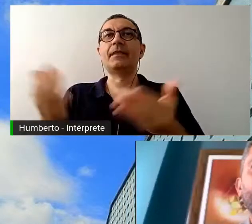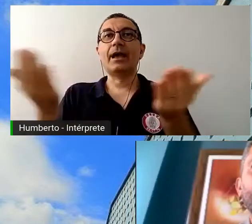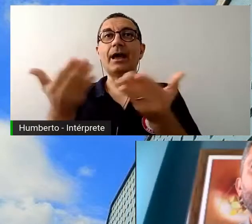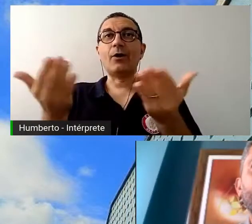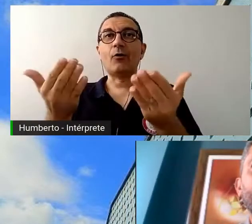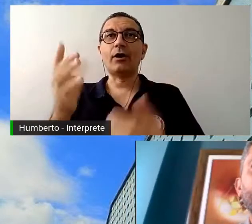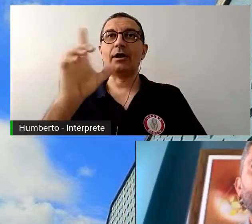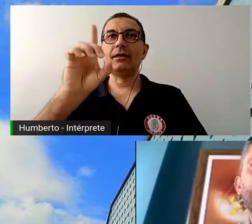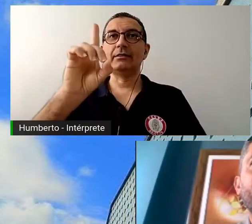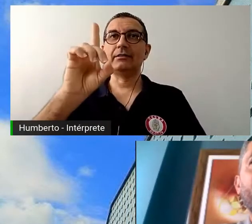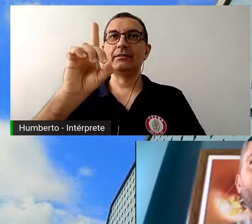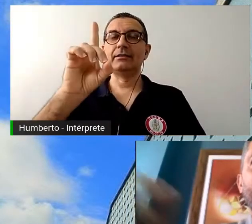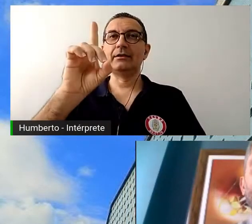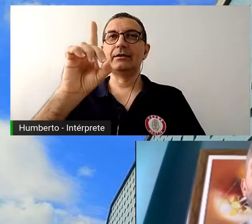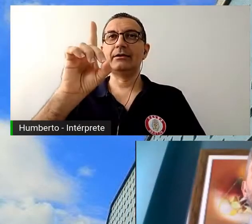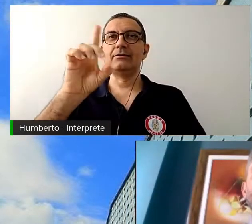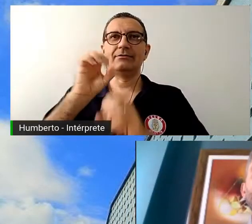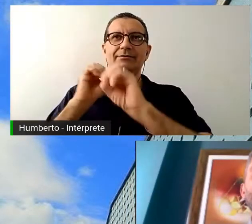ensino.